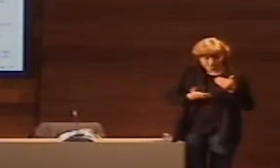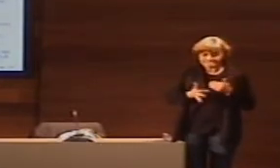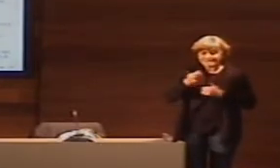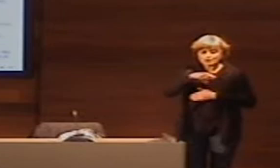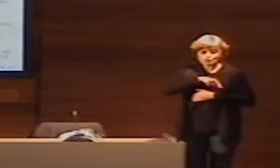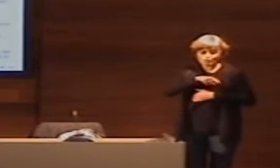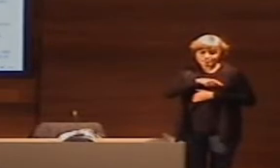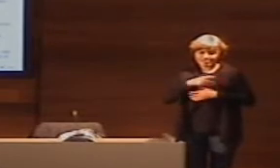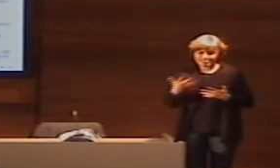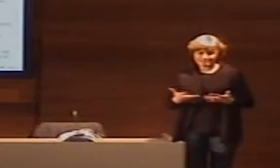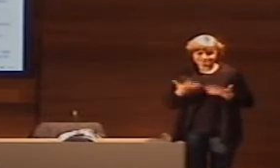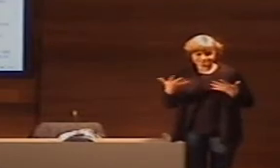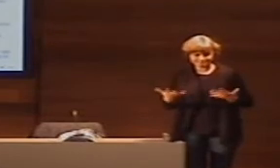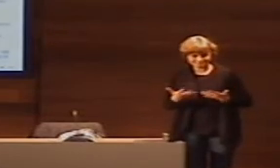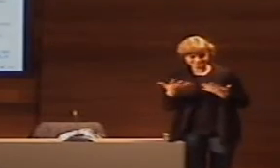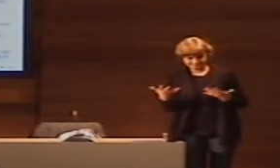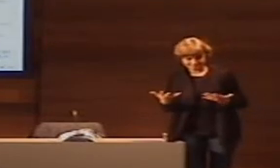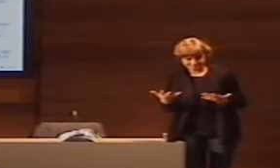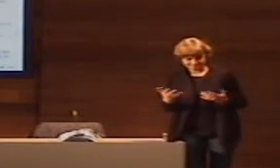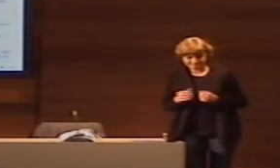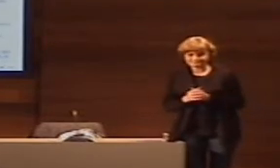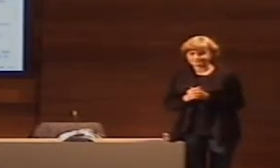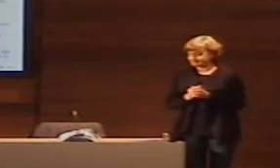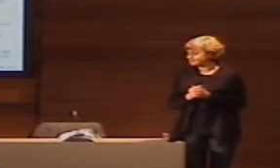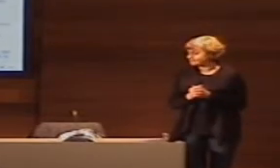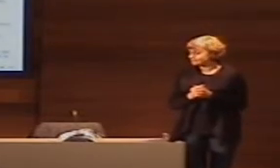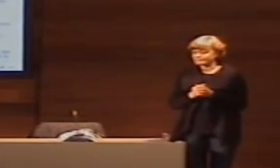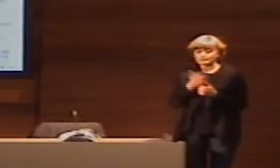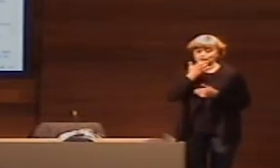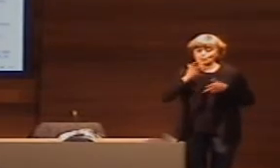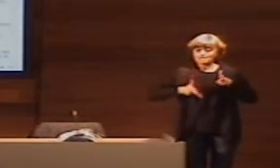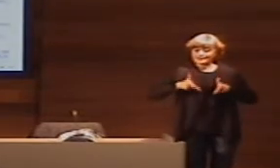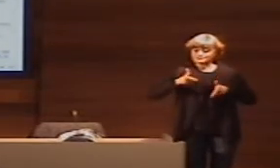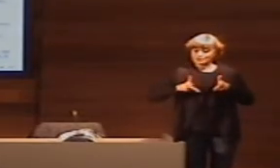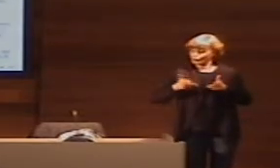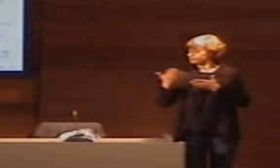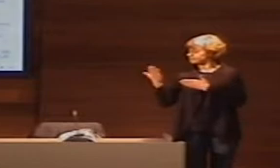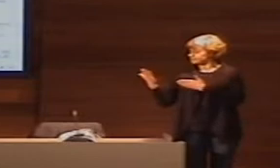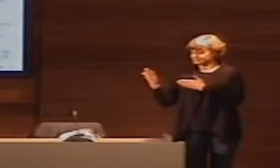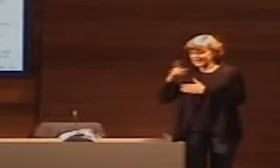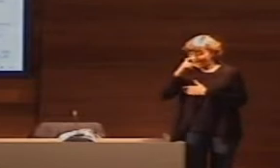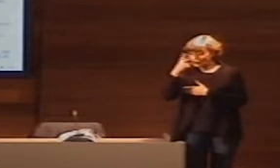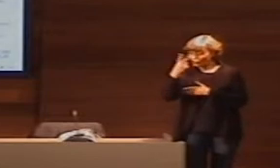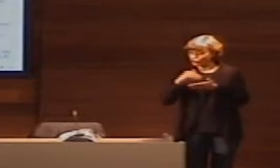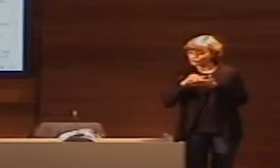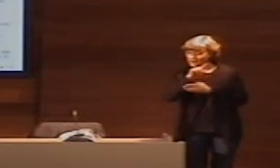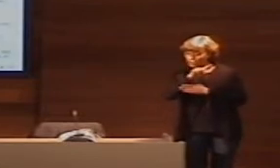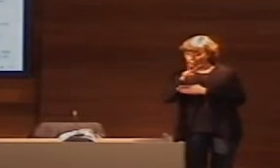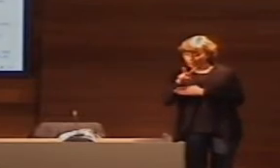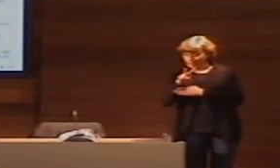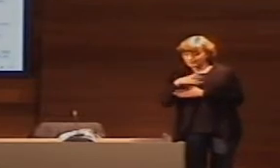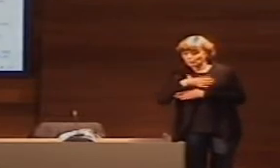¿no? Biometanización de la fracción de esto. En el caso de Euskadi, esto es 2012 y puede haber habido cambios,